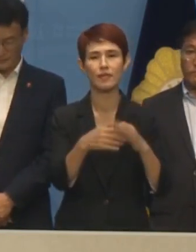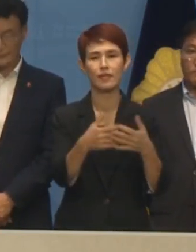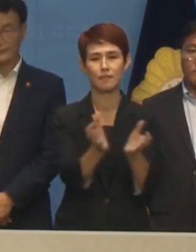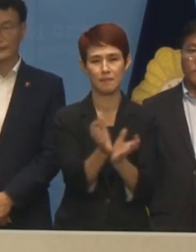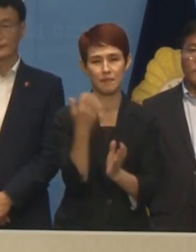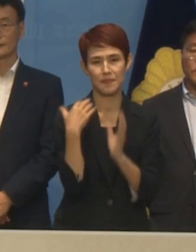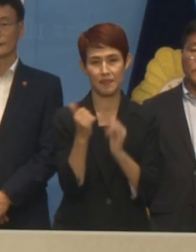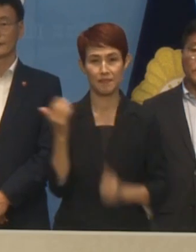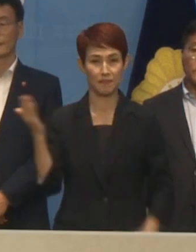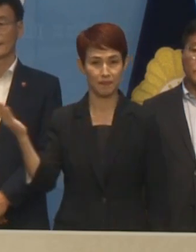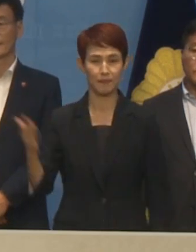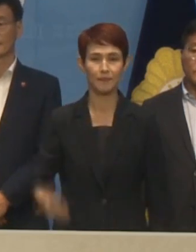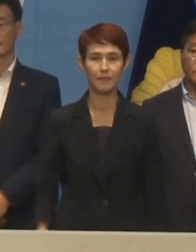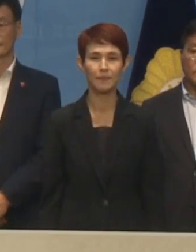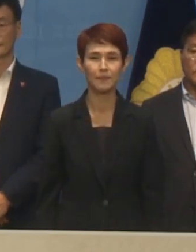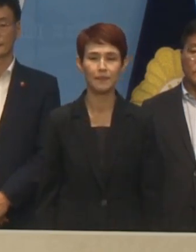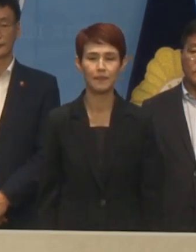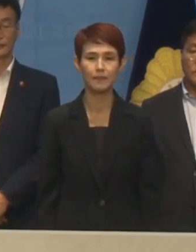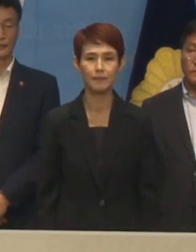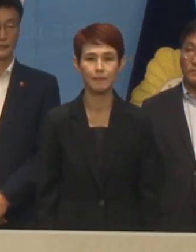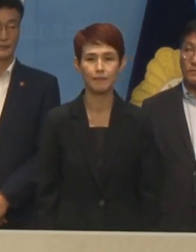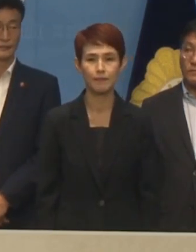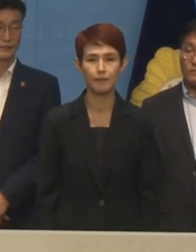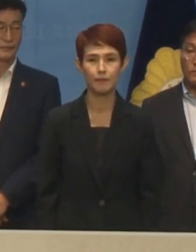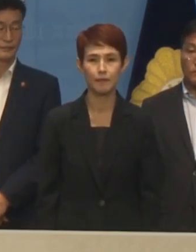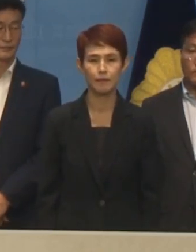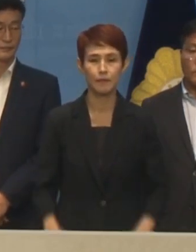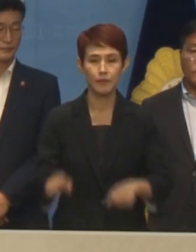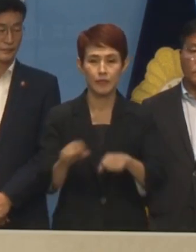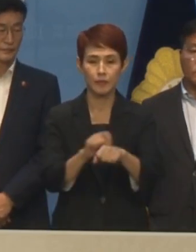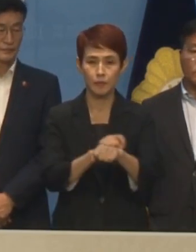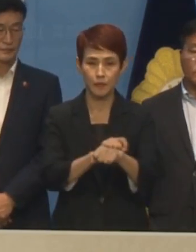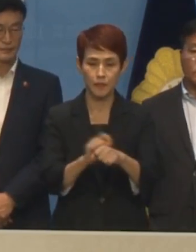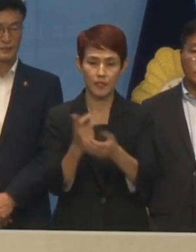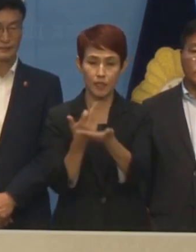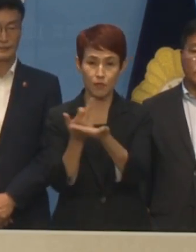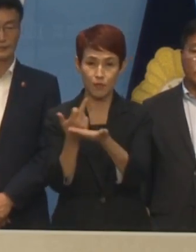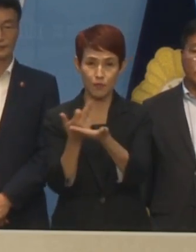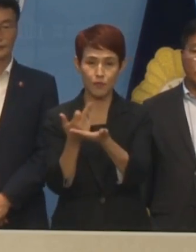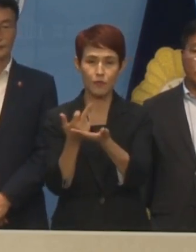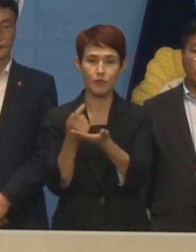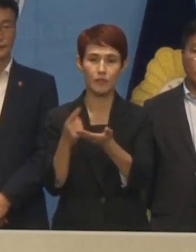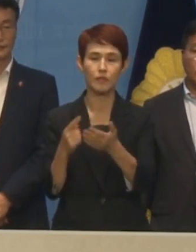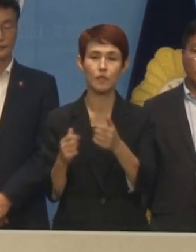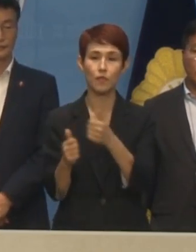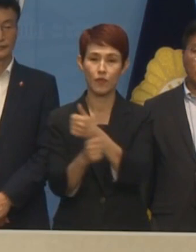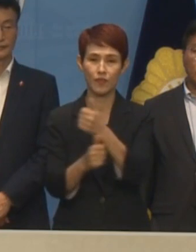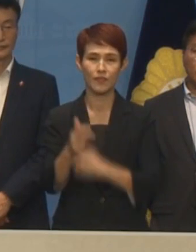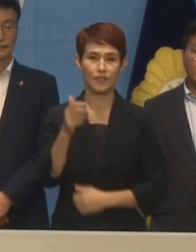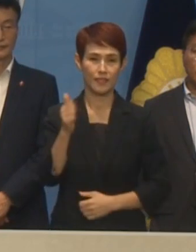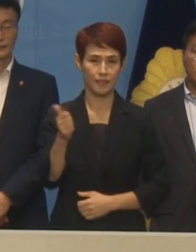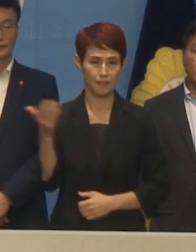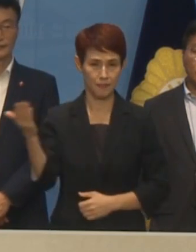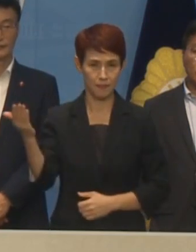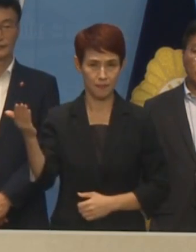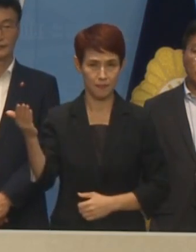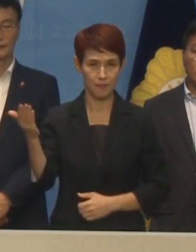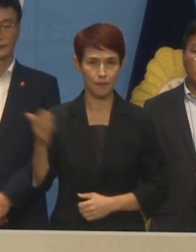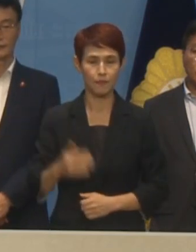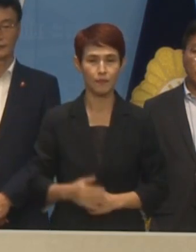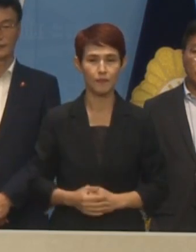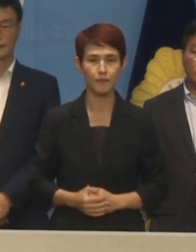감사합니다. 다음으로 제주 특별자치도 4.3 특별위원회 하성룡 위원장님과